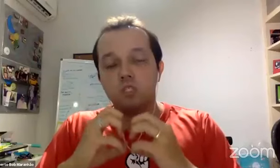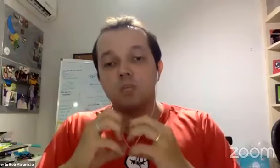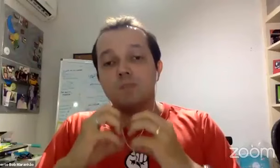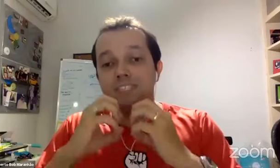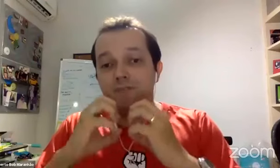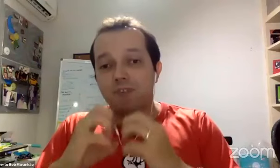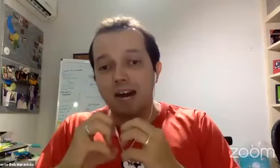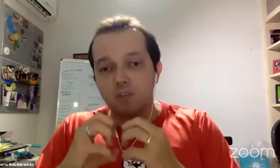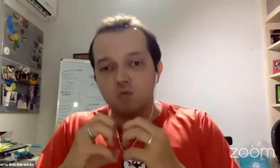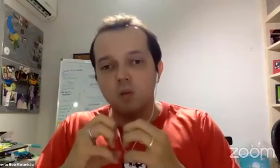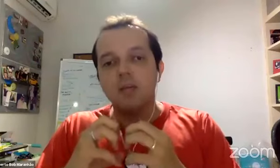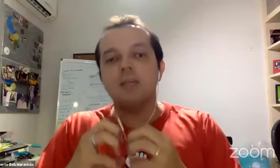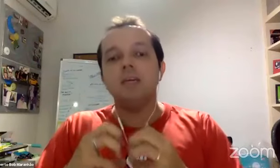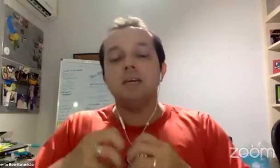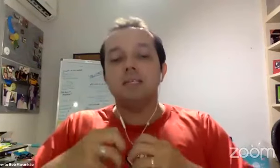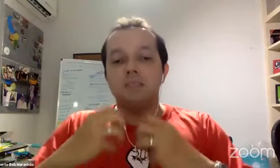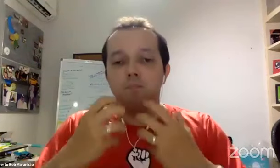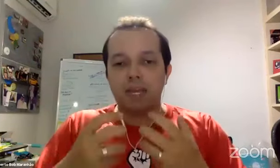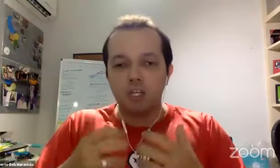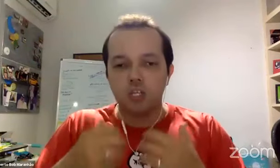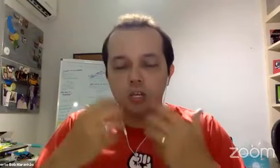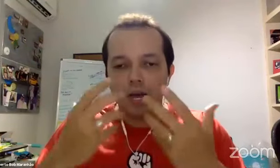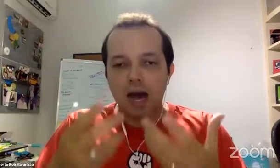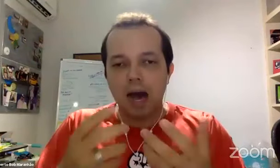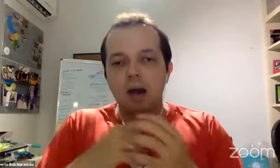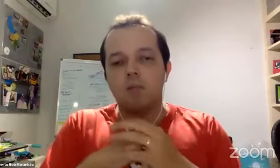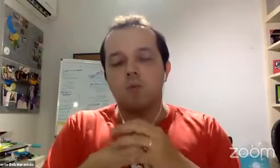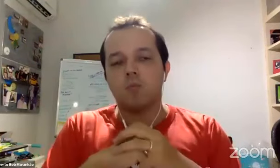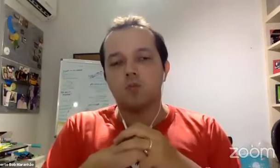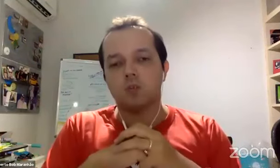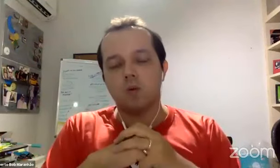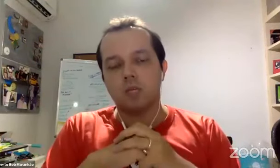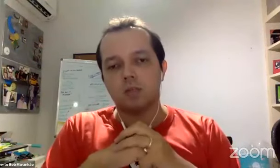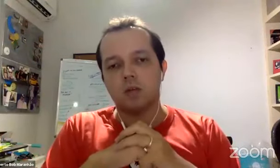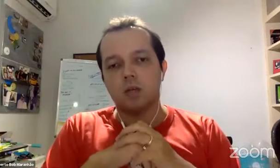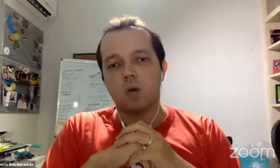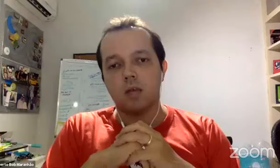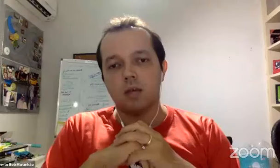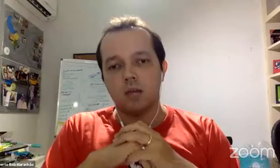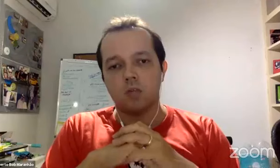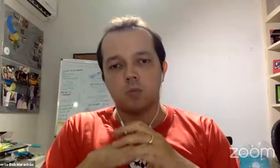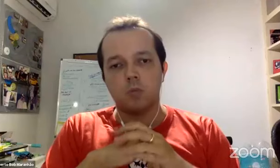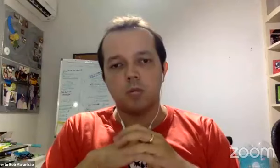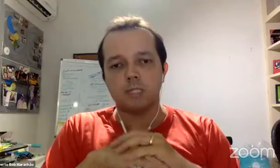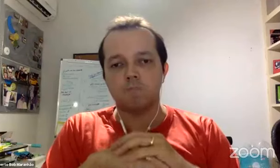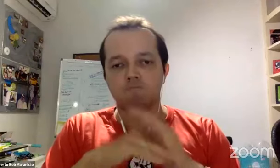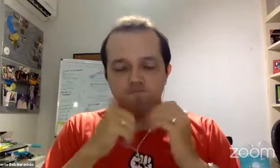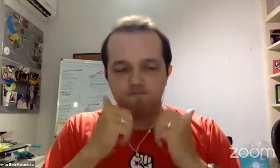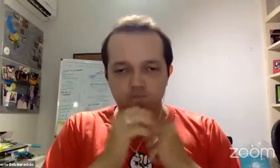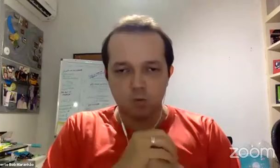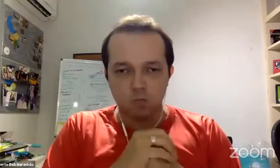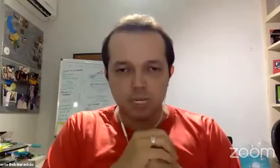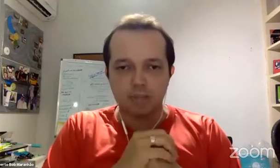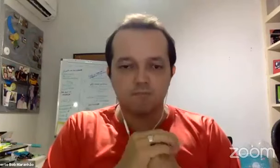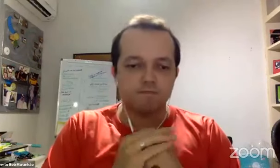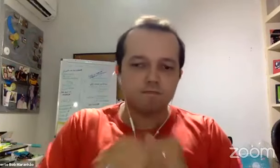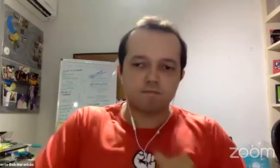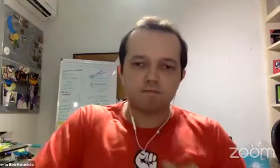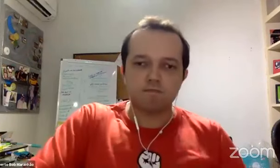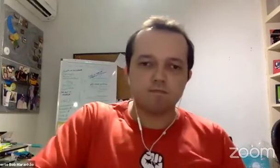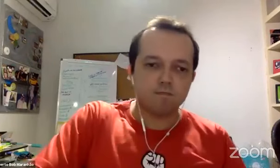ter um sistema de fato que se preste a proporcionar uma atenção adequada à nossa população.